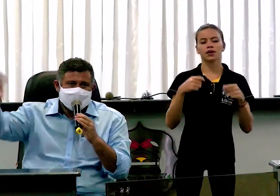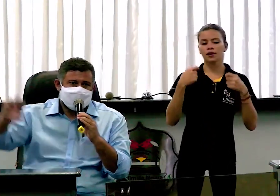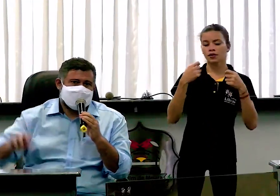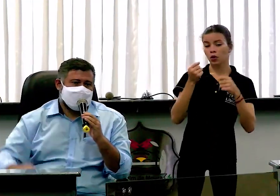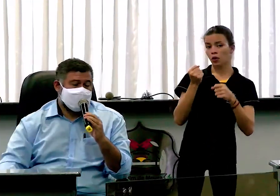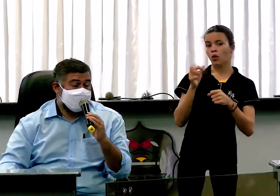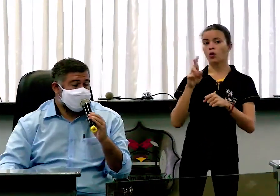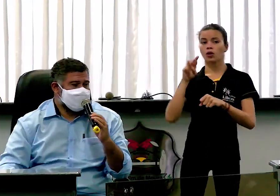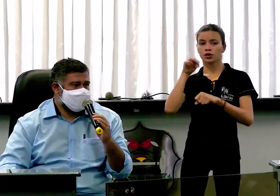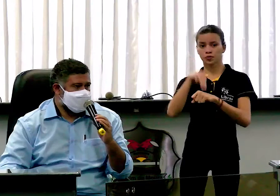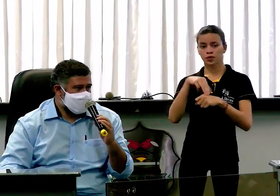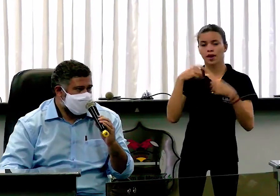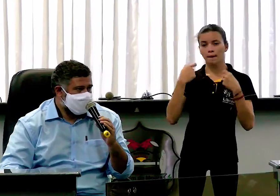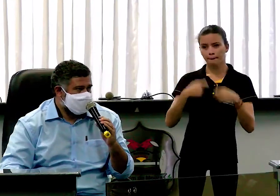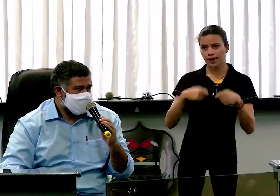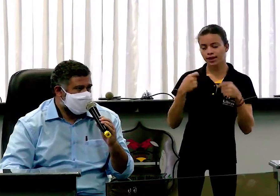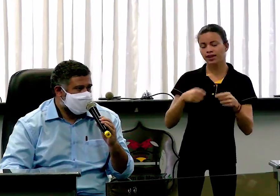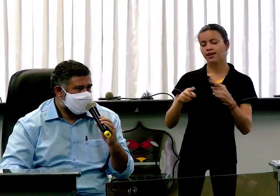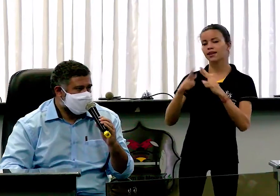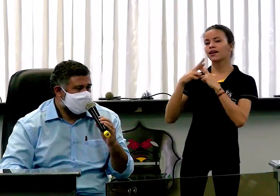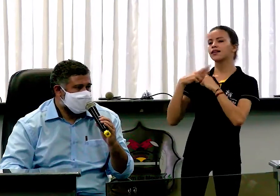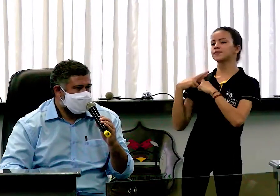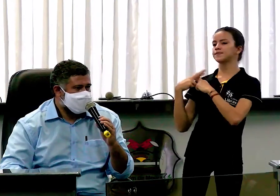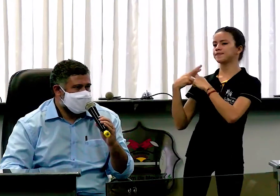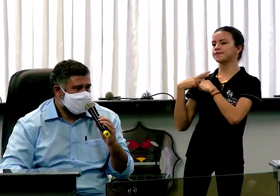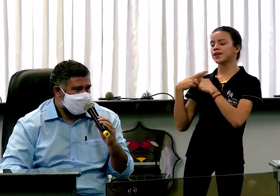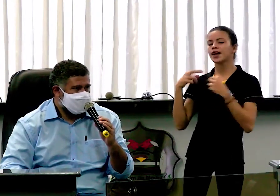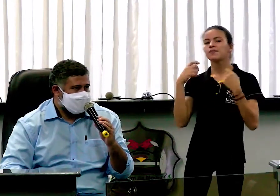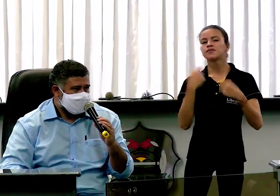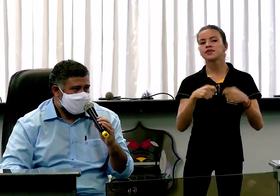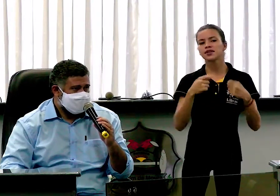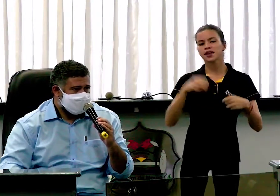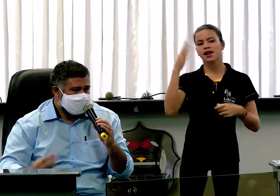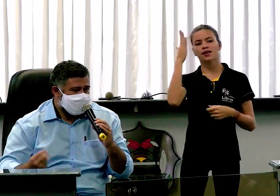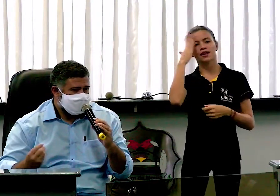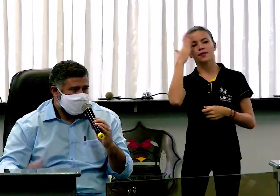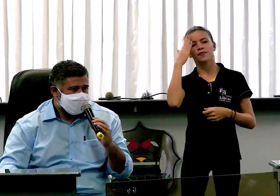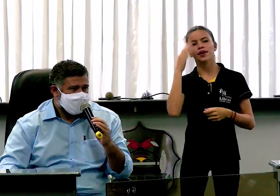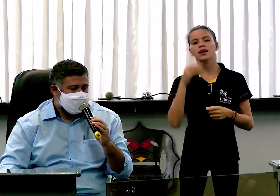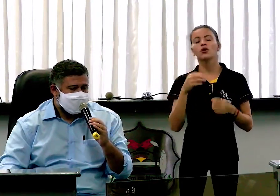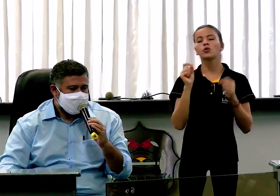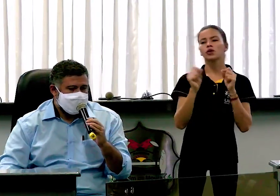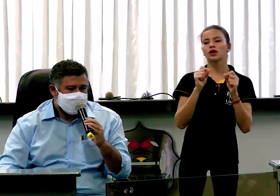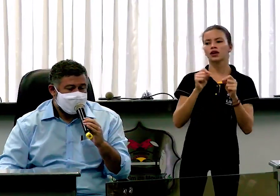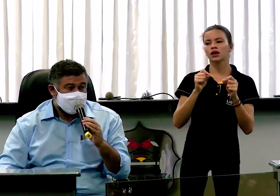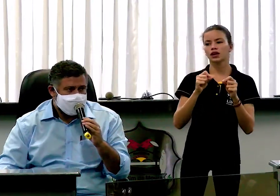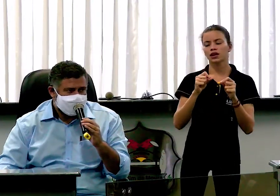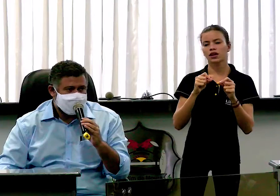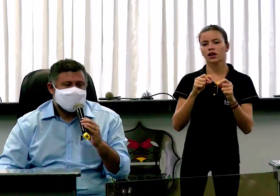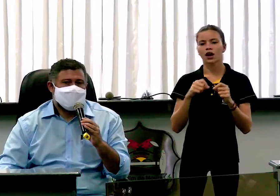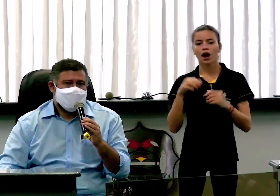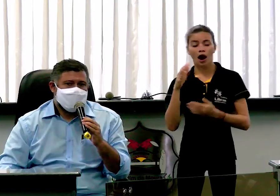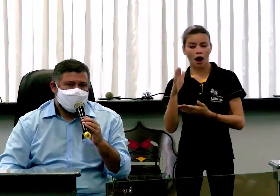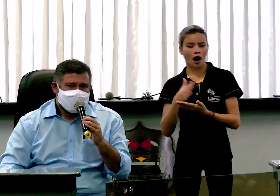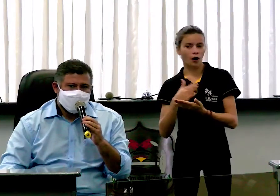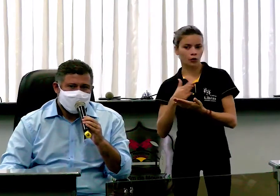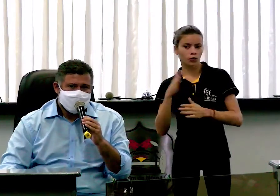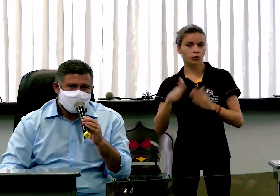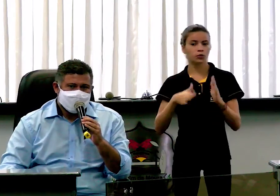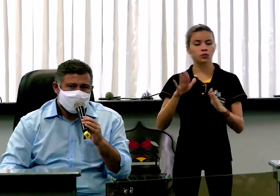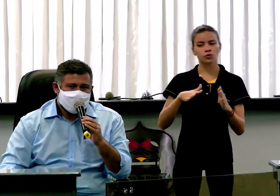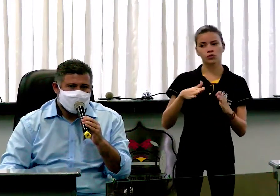o comércio e não é isso que nós queremos hipótese alguma tem essa essa discussão é a florada